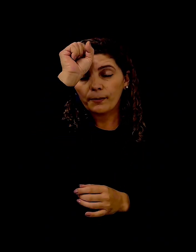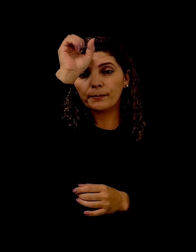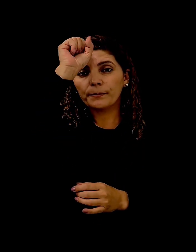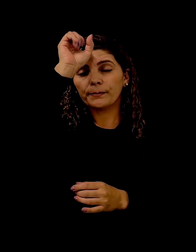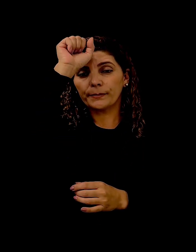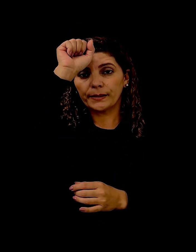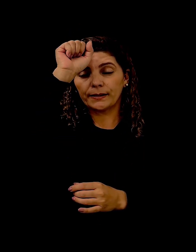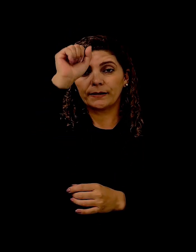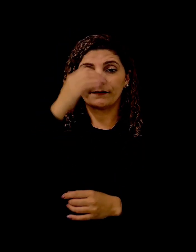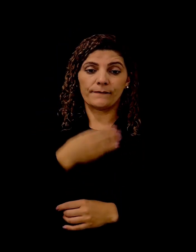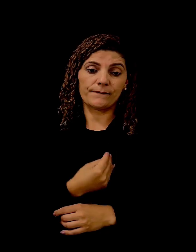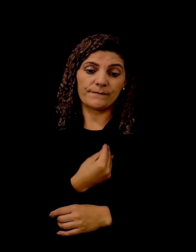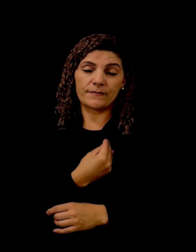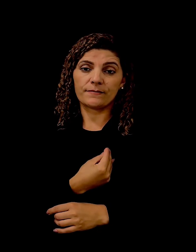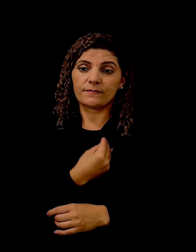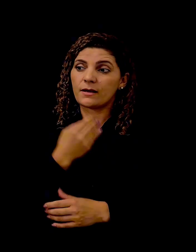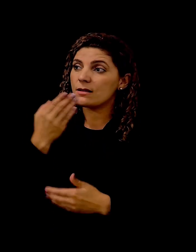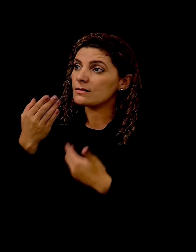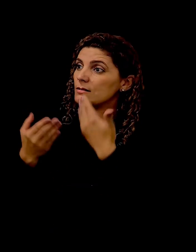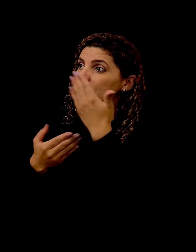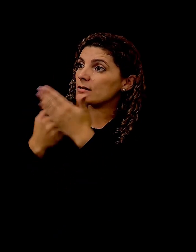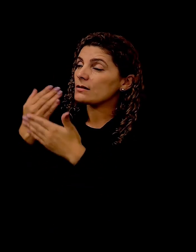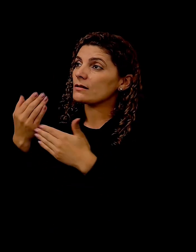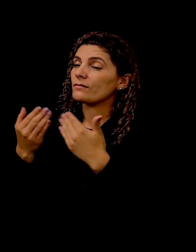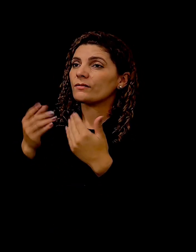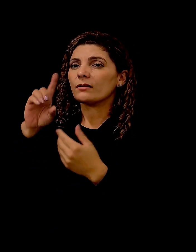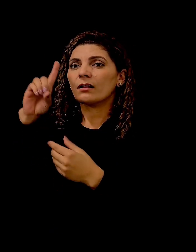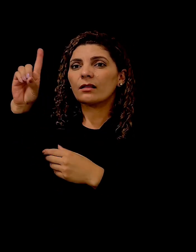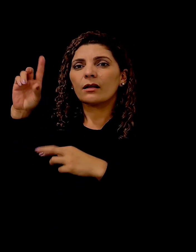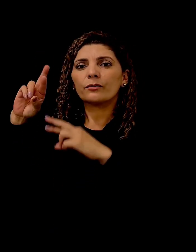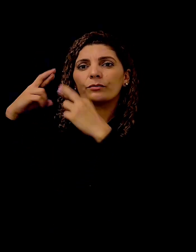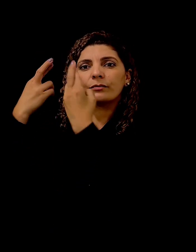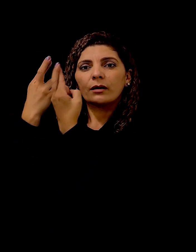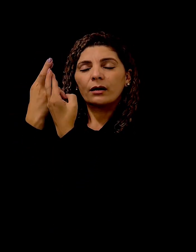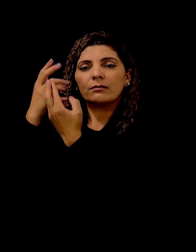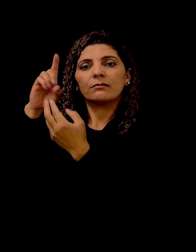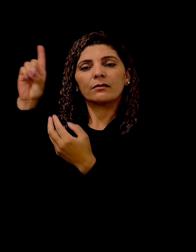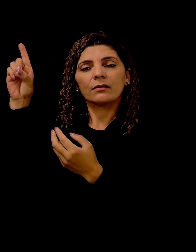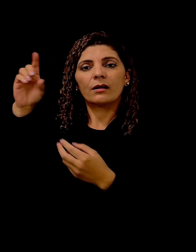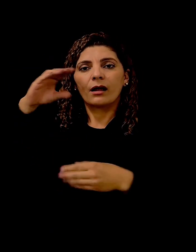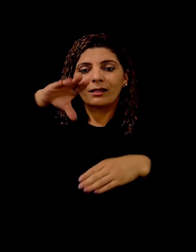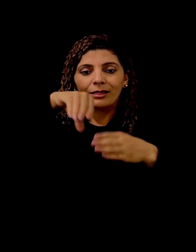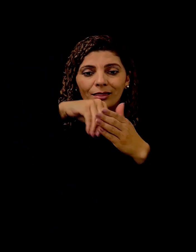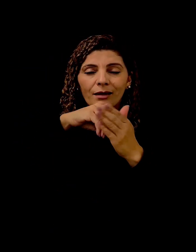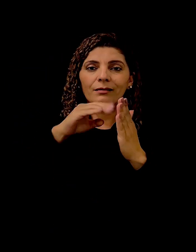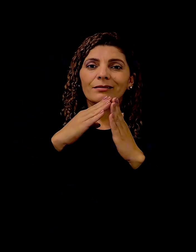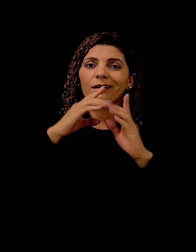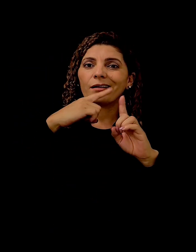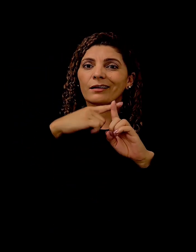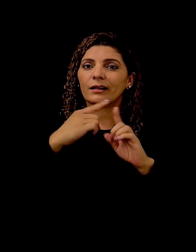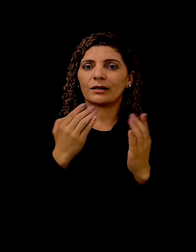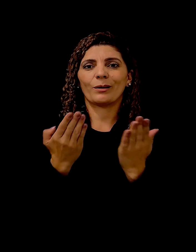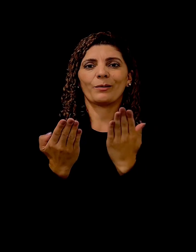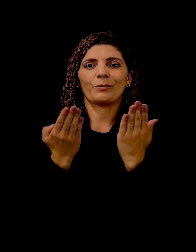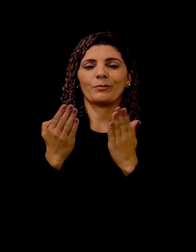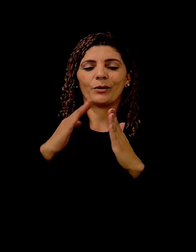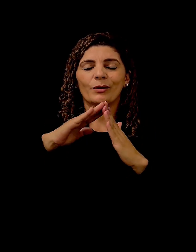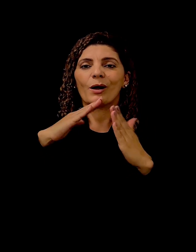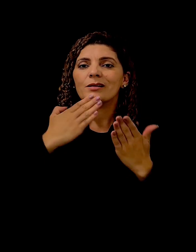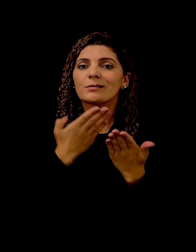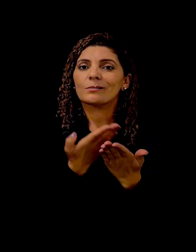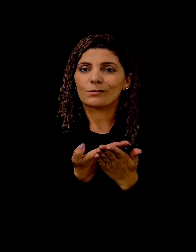no reino de Deus na igreja. É a igreja a escola que